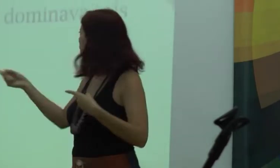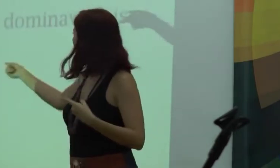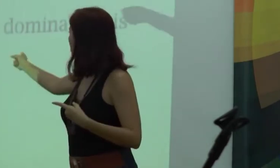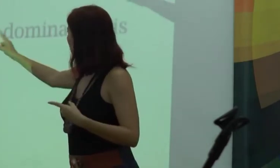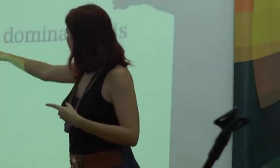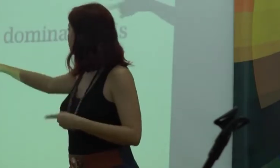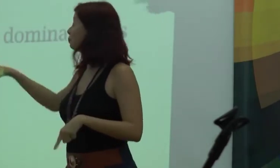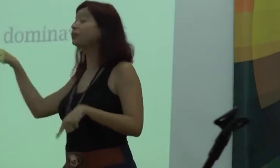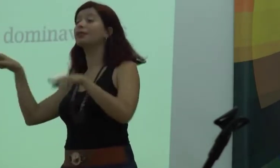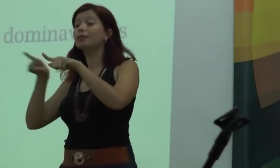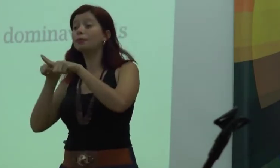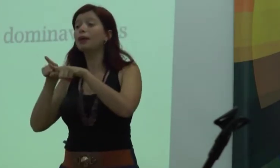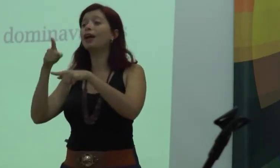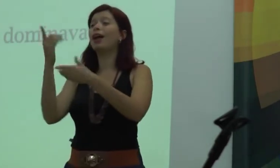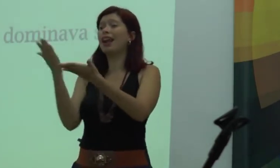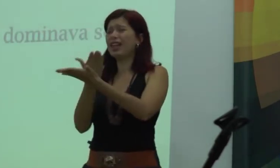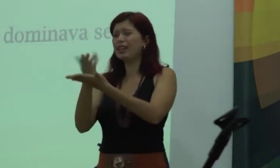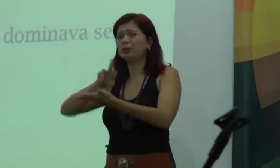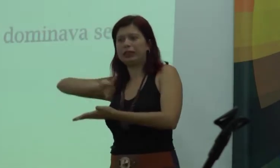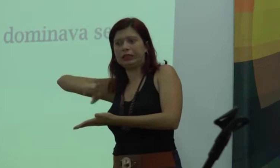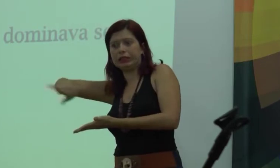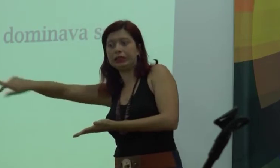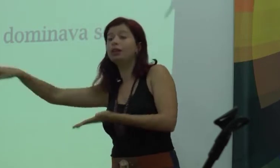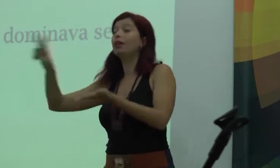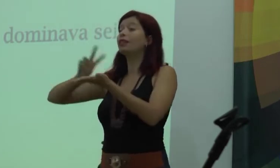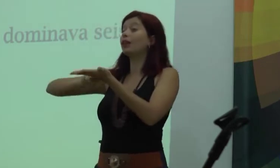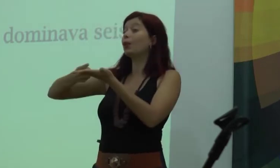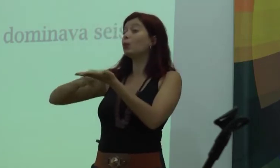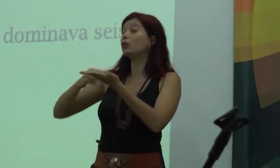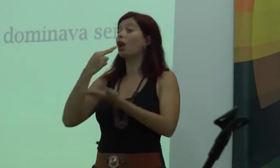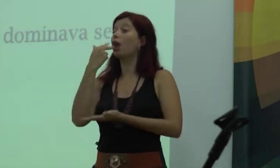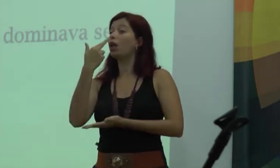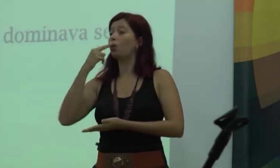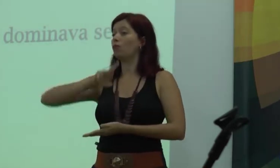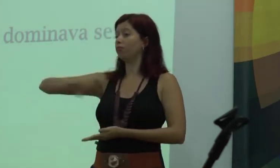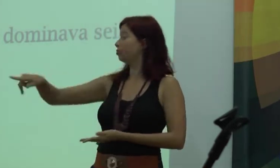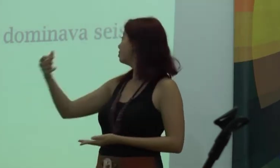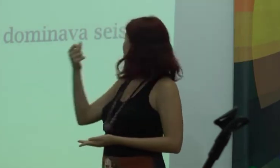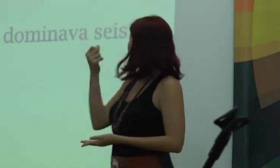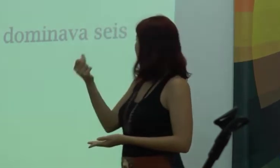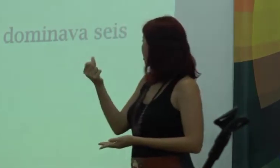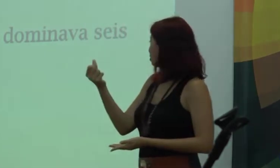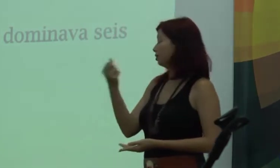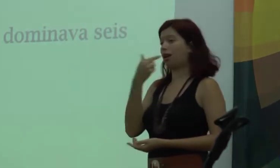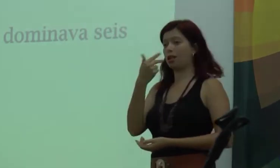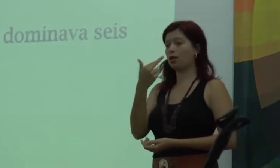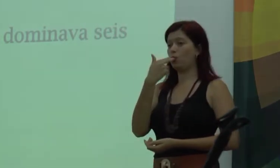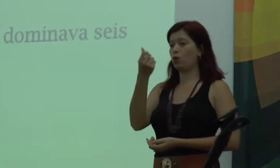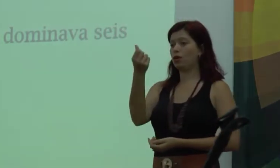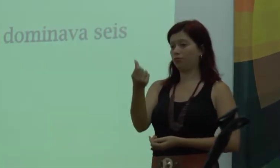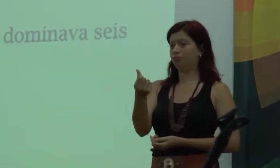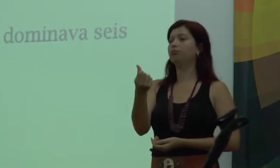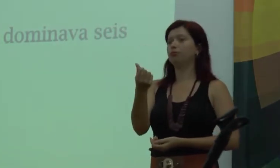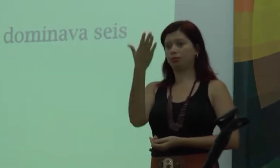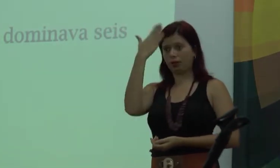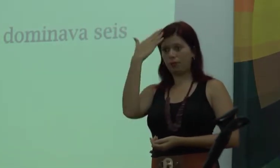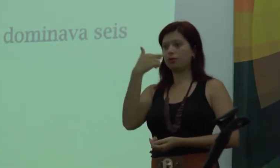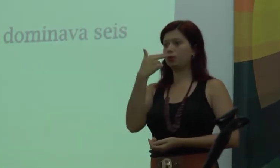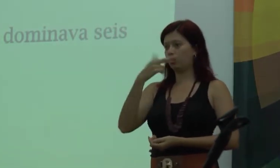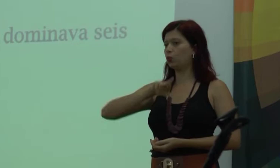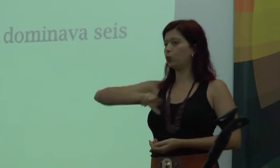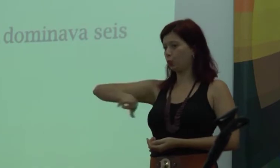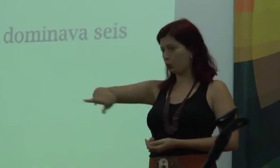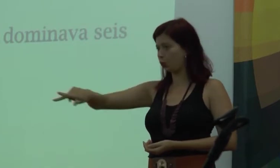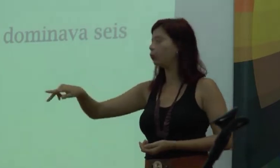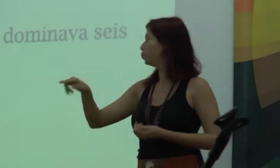Então, como ele fazia essa combinação? Ele traduzia livros, né? Porque ele